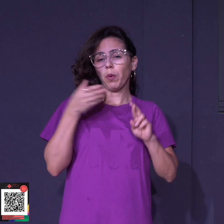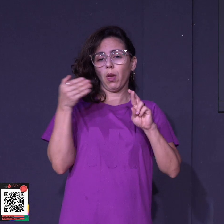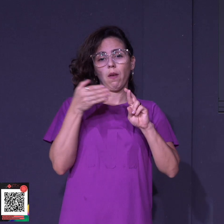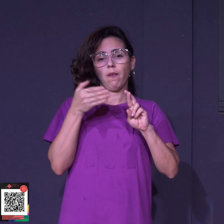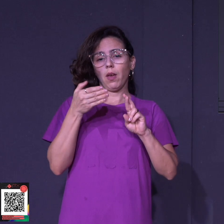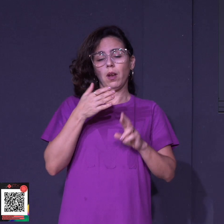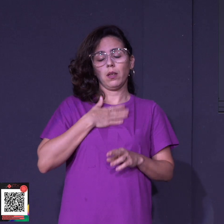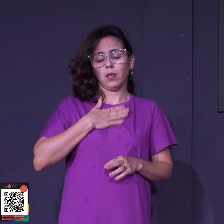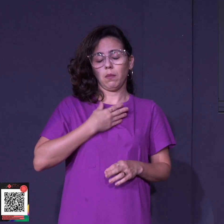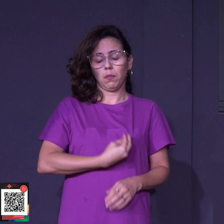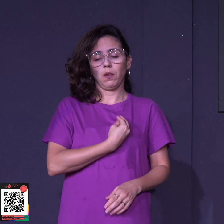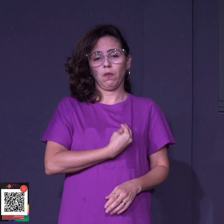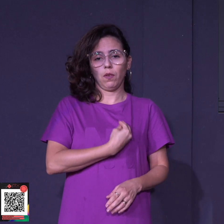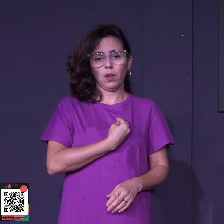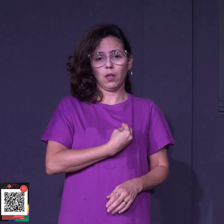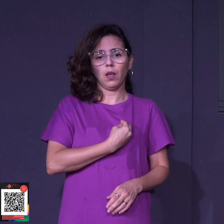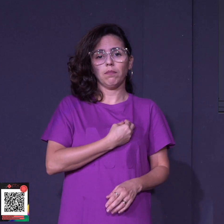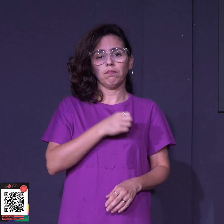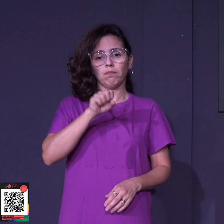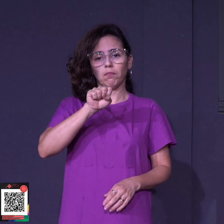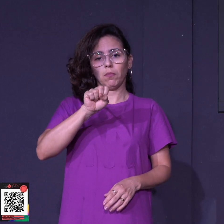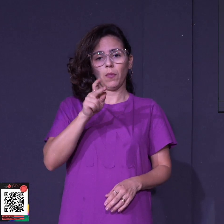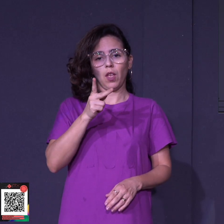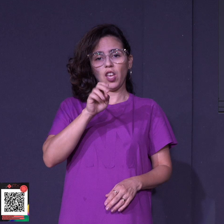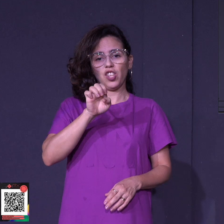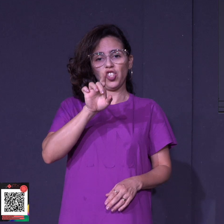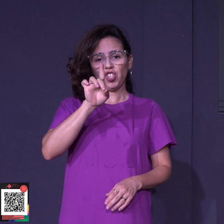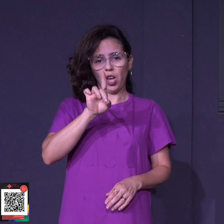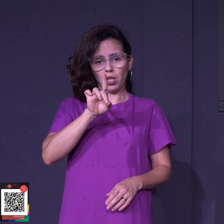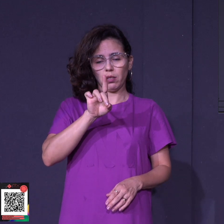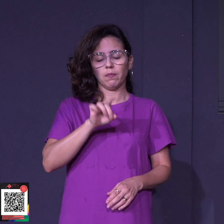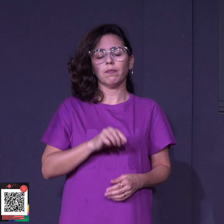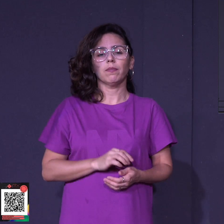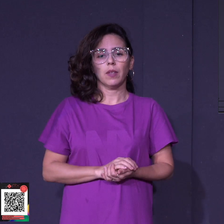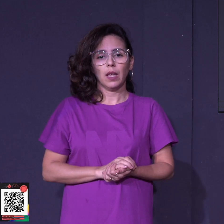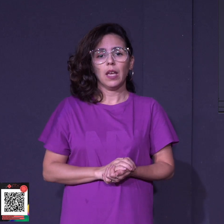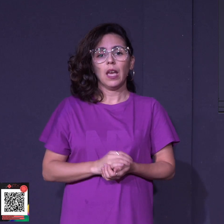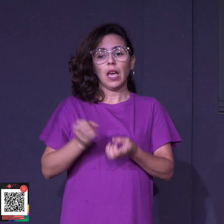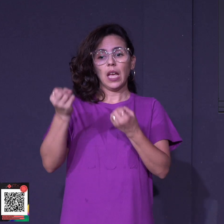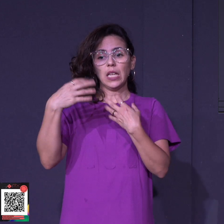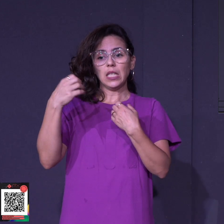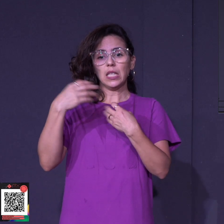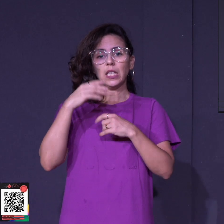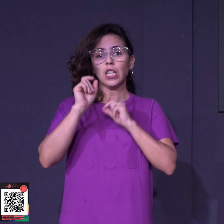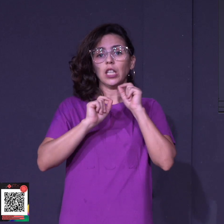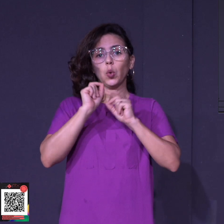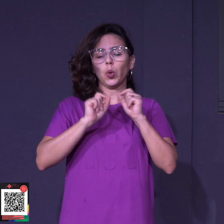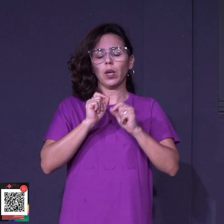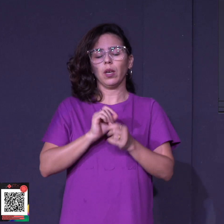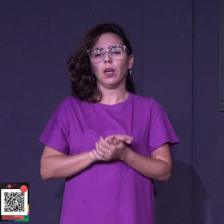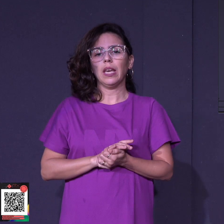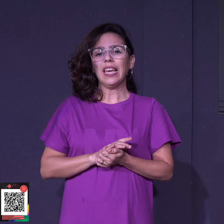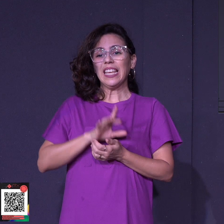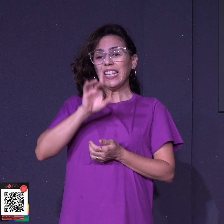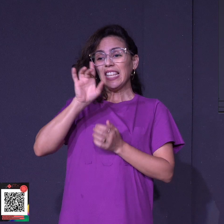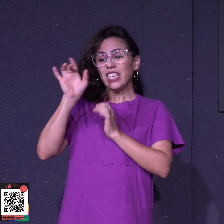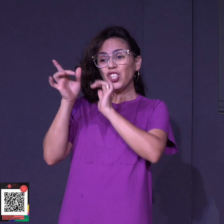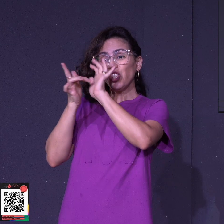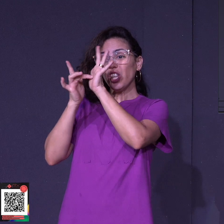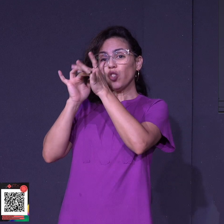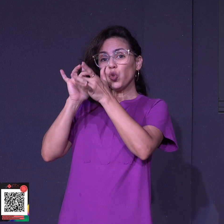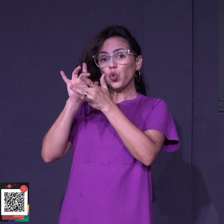homem. Mas quando ele explica esse contexto, ele diz o seguinte: Jesus ultrapassa a justiça com amor.